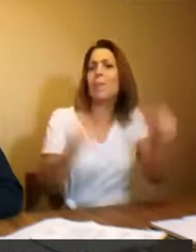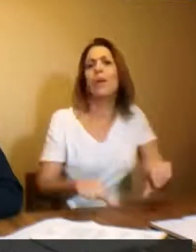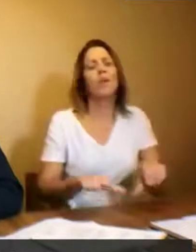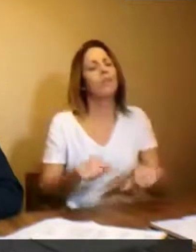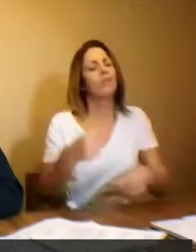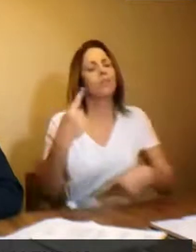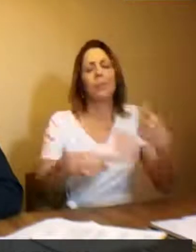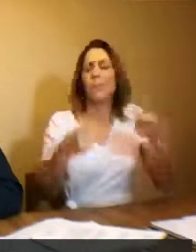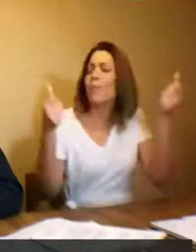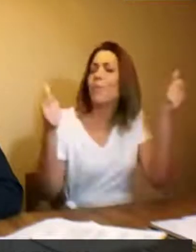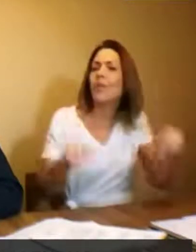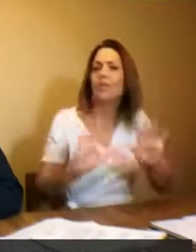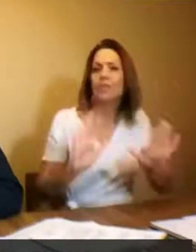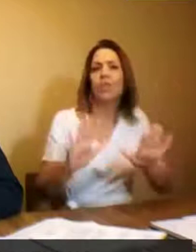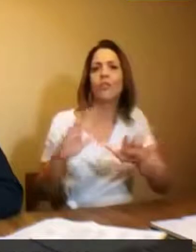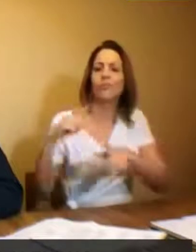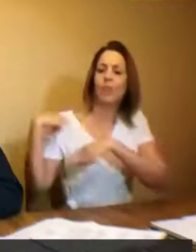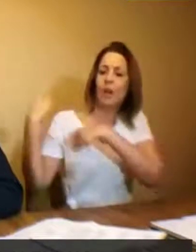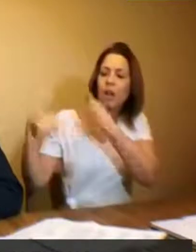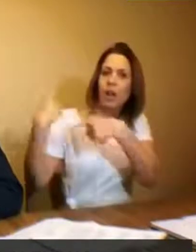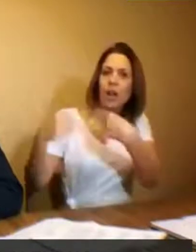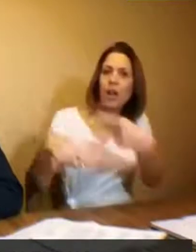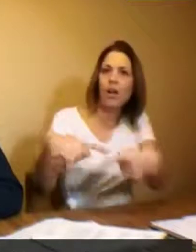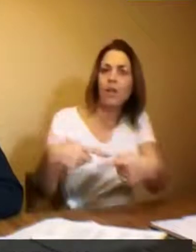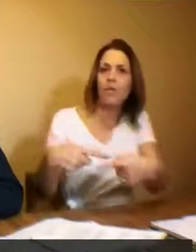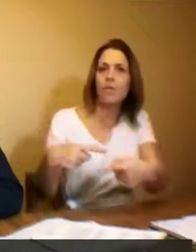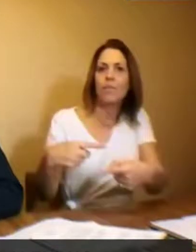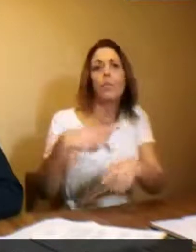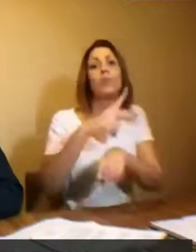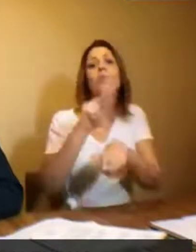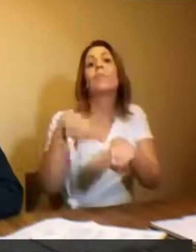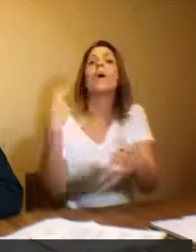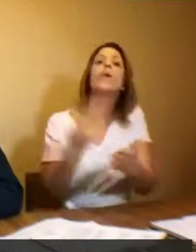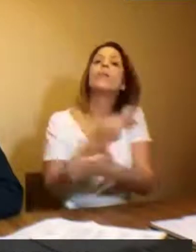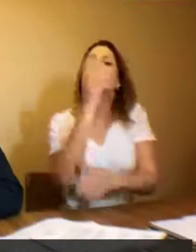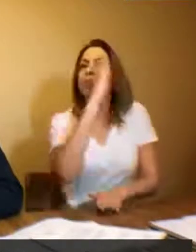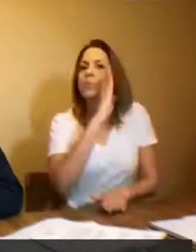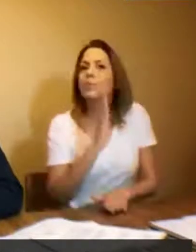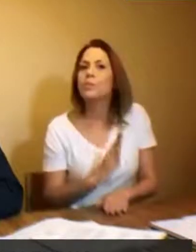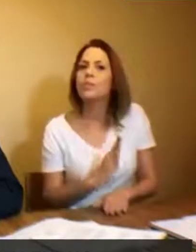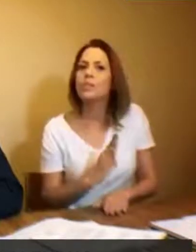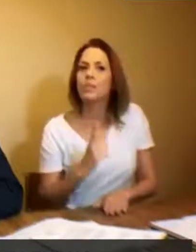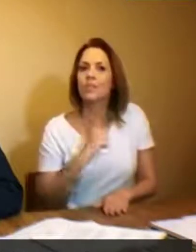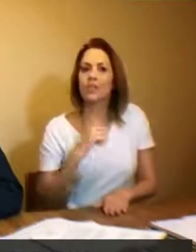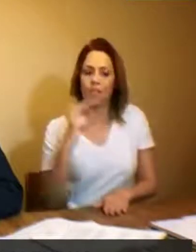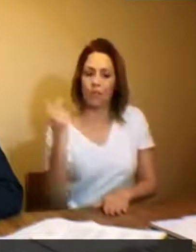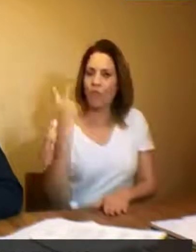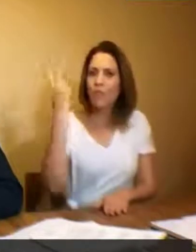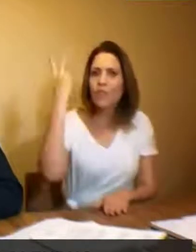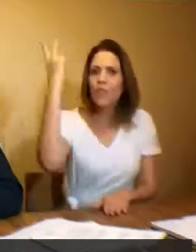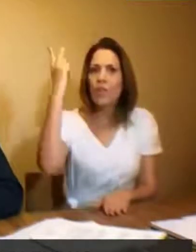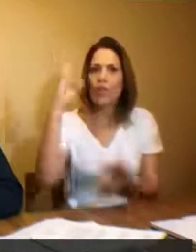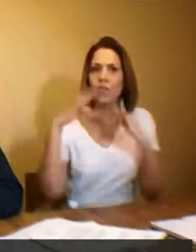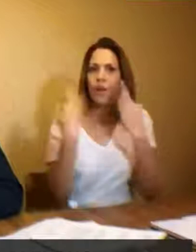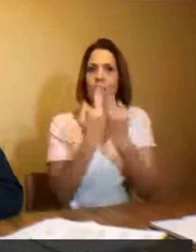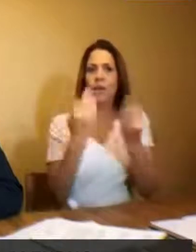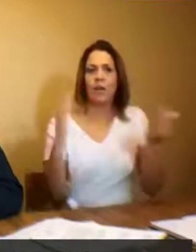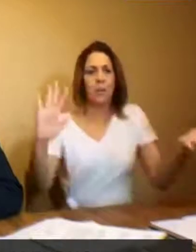herança, tivemos aqui um país que viu seus valores familiares